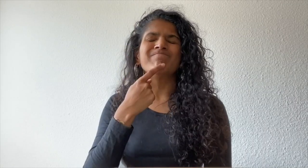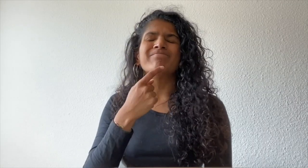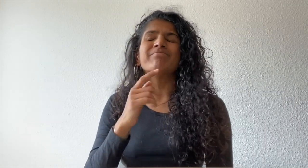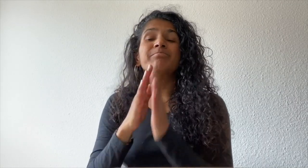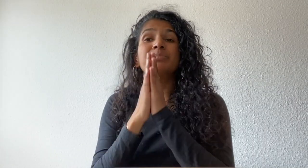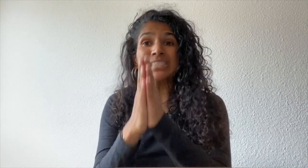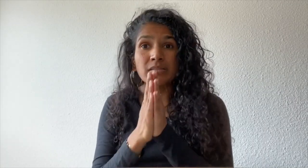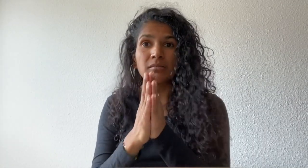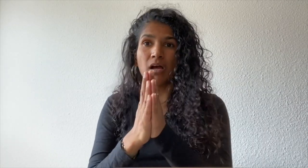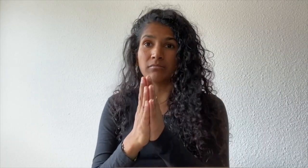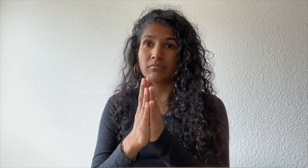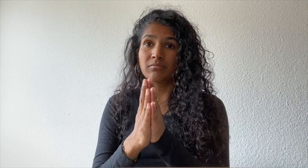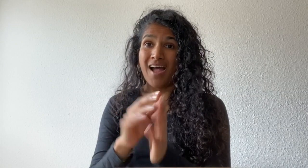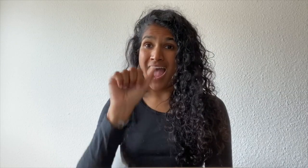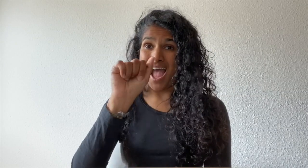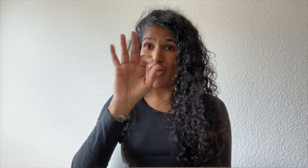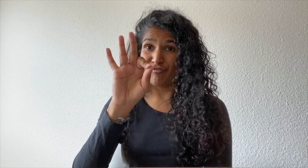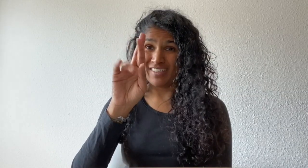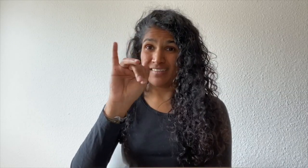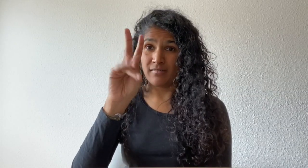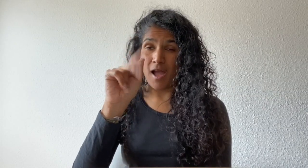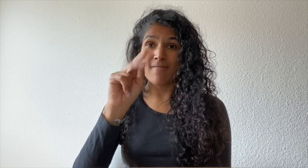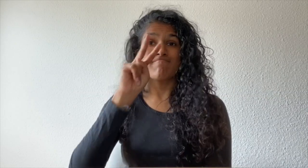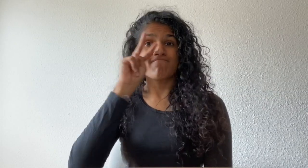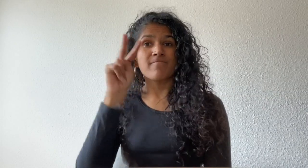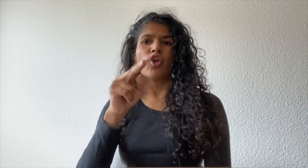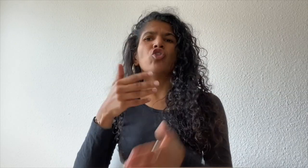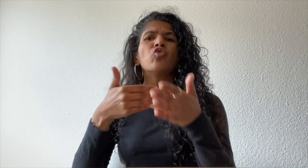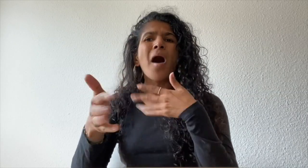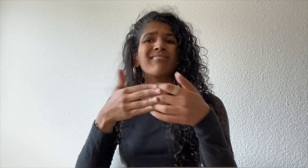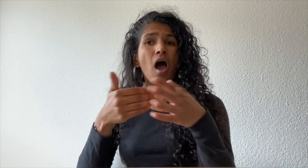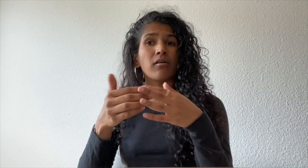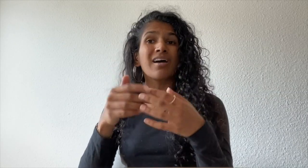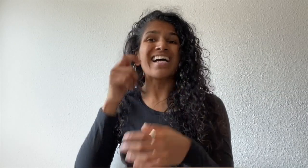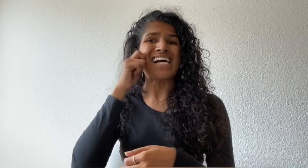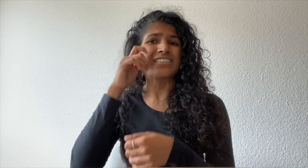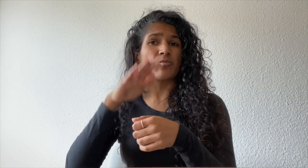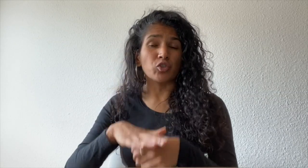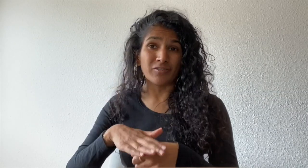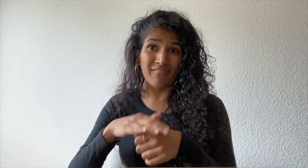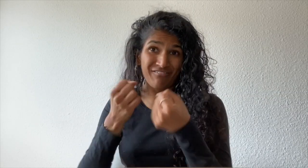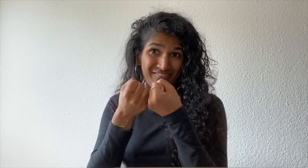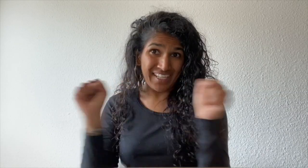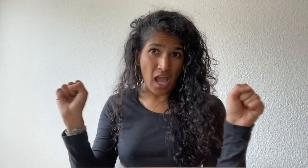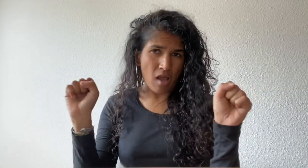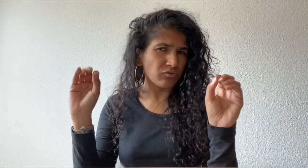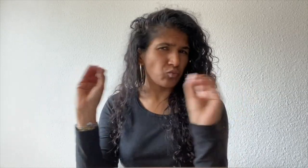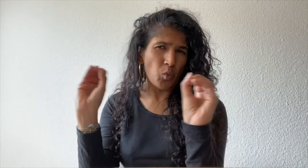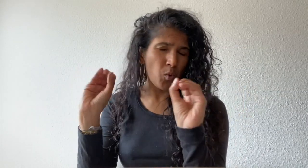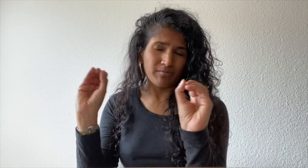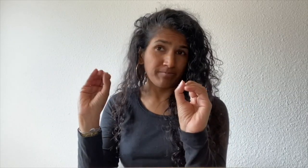Ihrerseits bitten Sie jetzt darum, die politisch korrekte, also rassismusfreie Gebärde für Afrika zu benutzen, nämlich